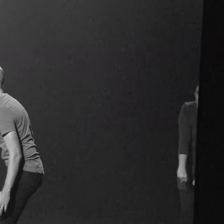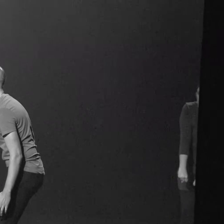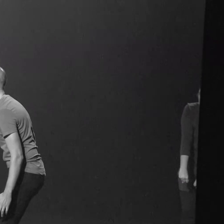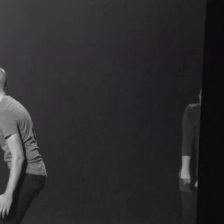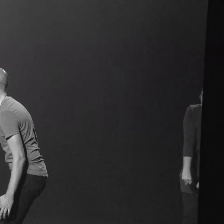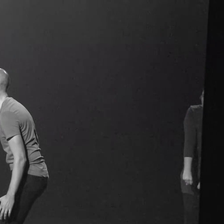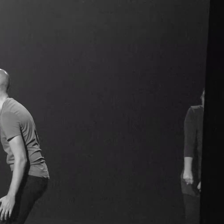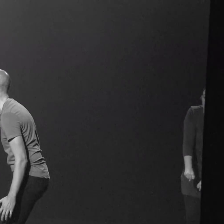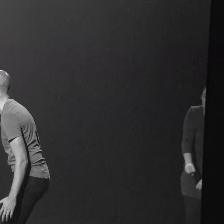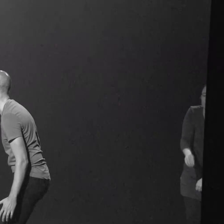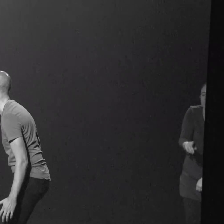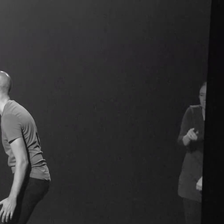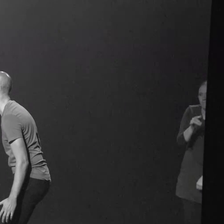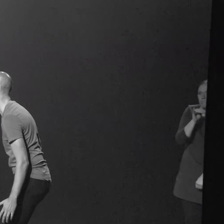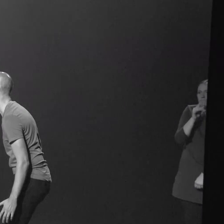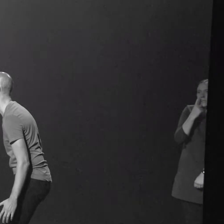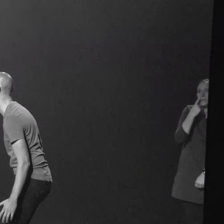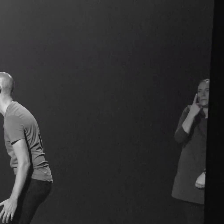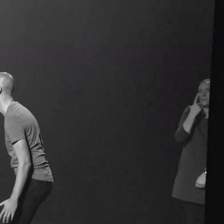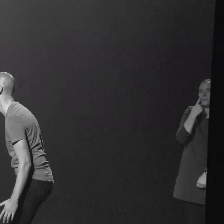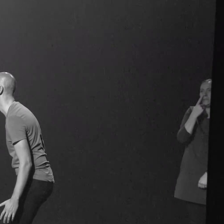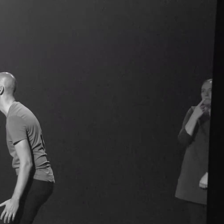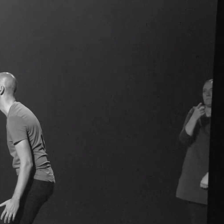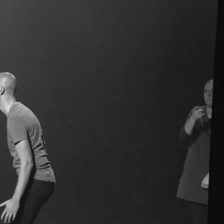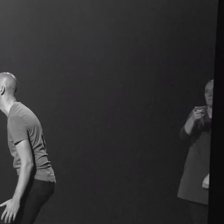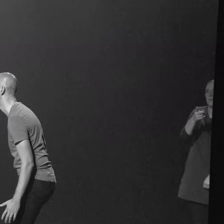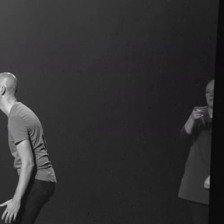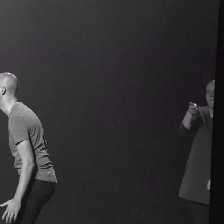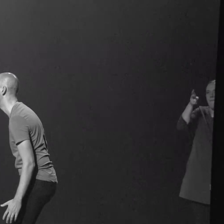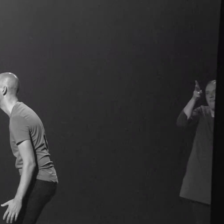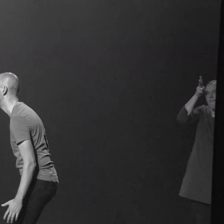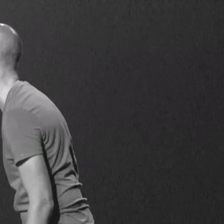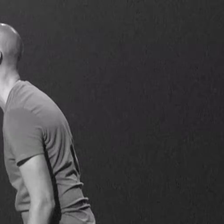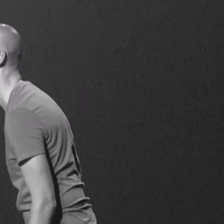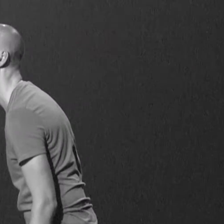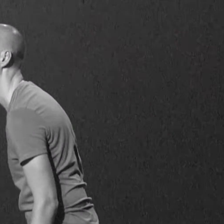En dan zien we het. De hel van steen en beton.